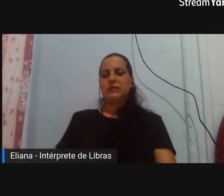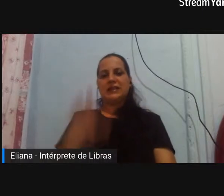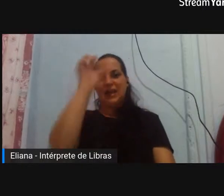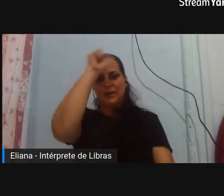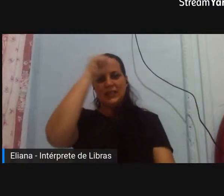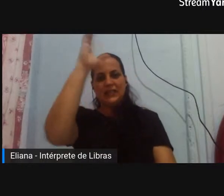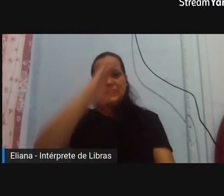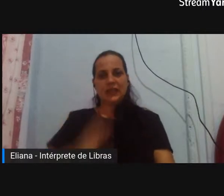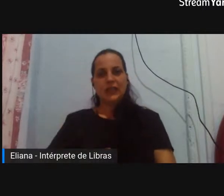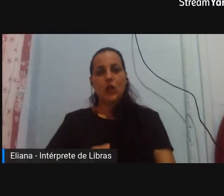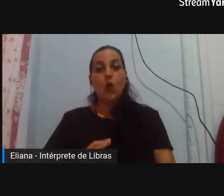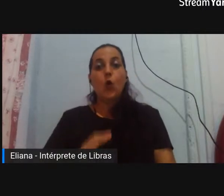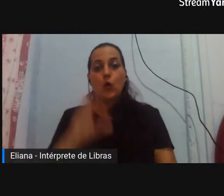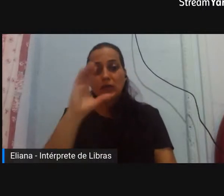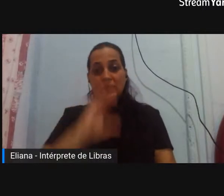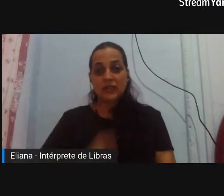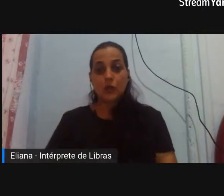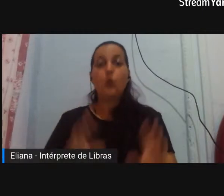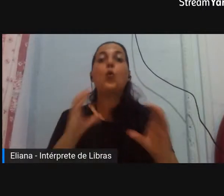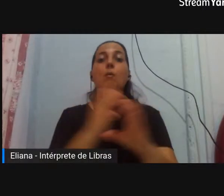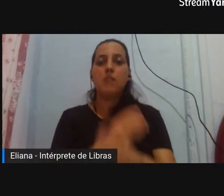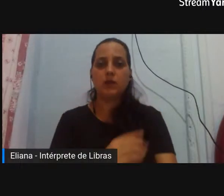em pleno século XXI,